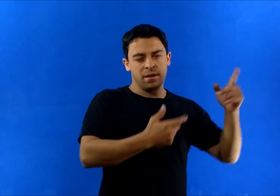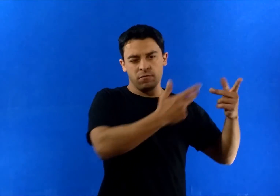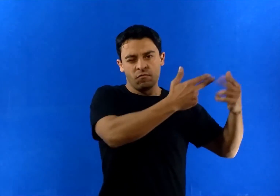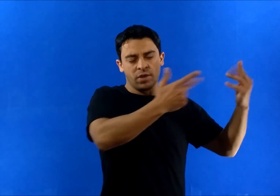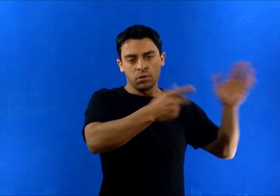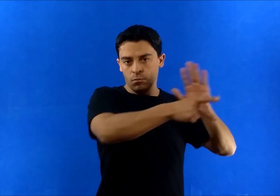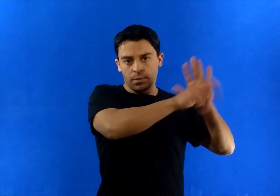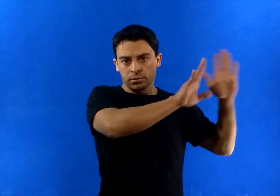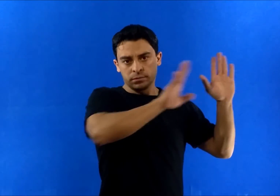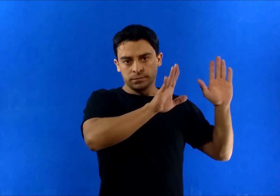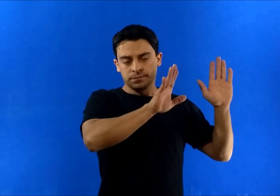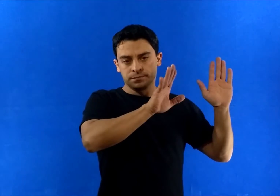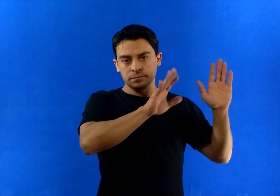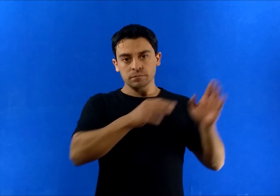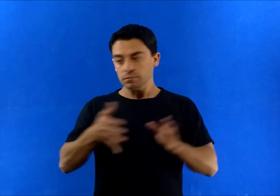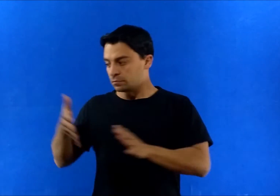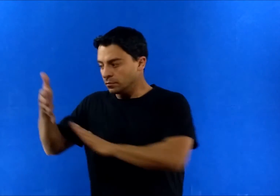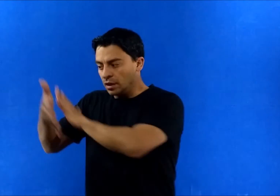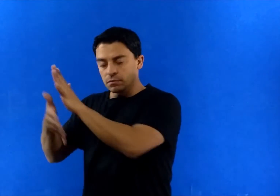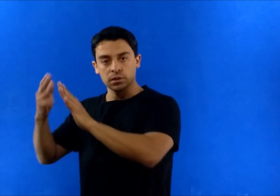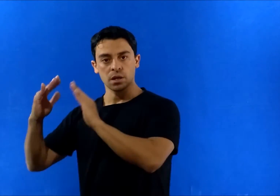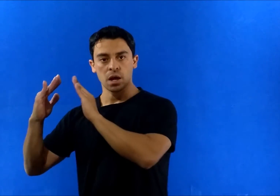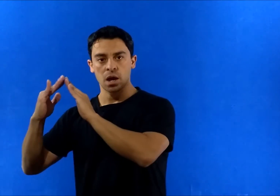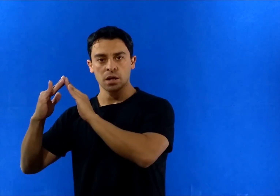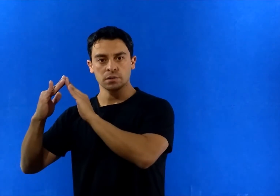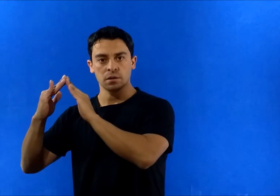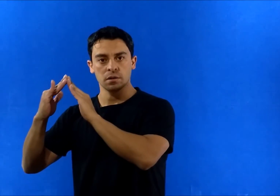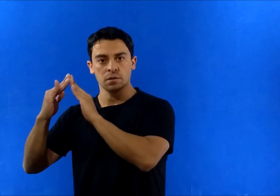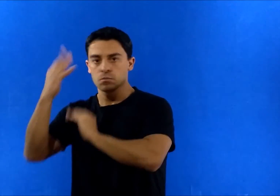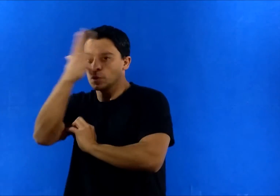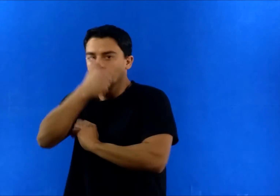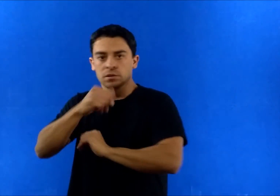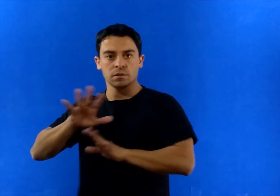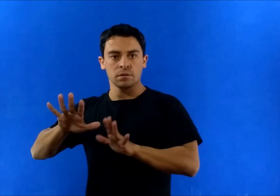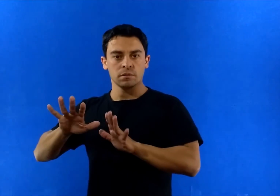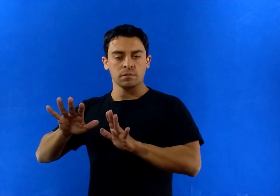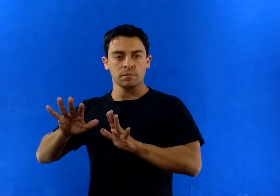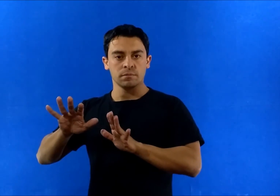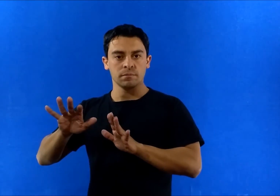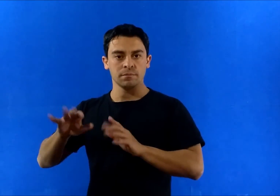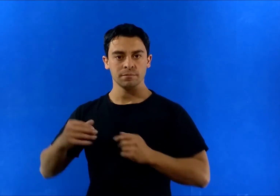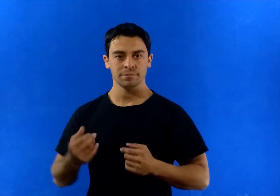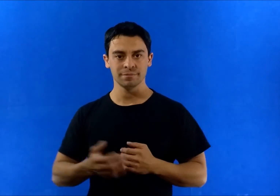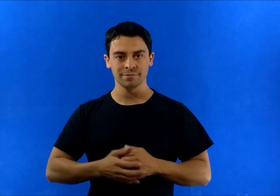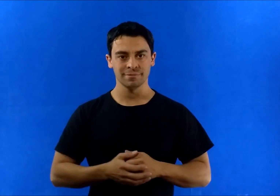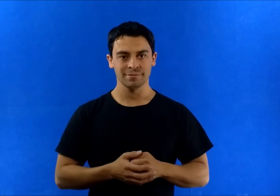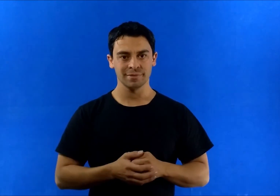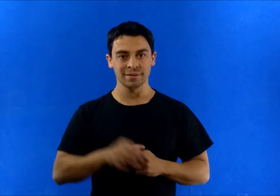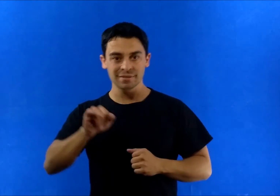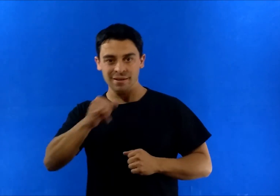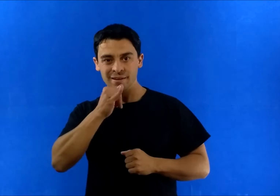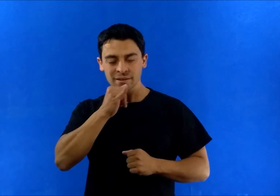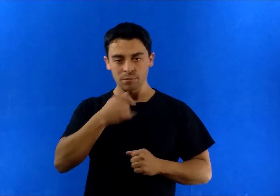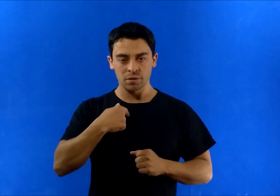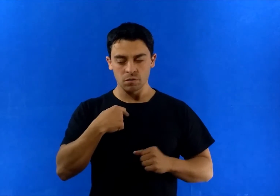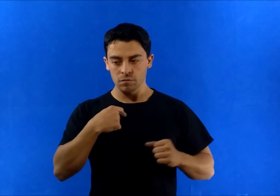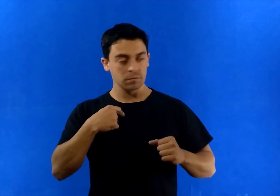tem o e, o é, isso próprio do português. Em língua de sinais, casa bonita. Somente. Por